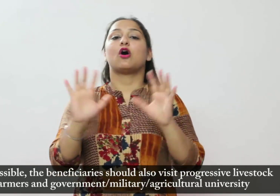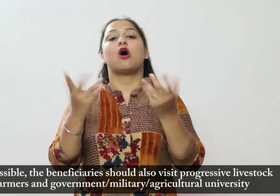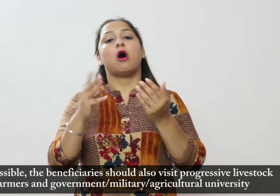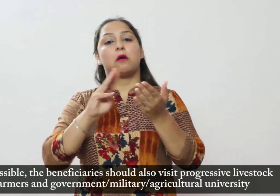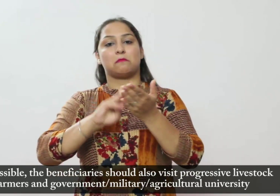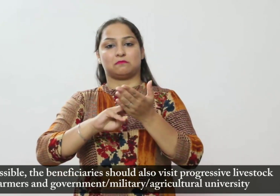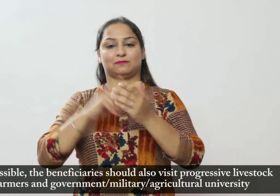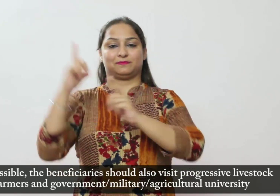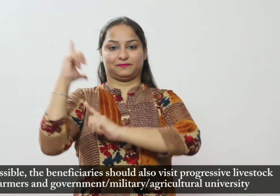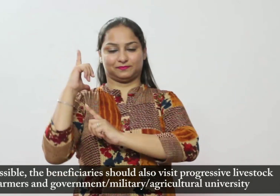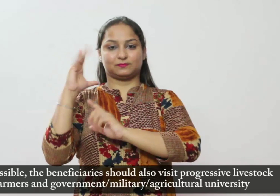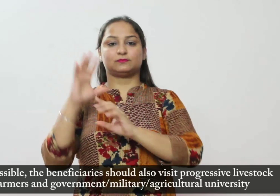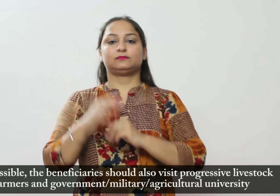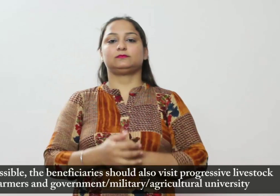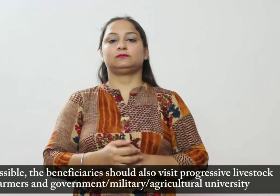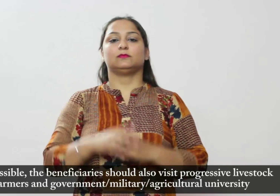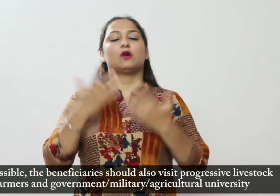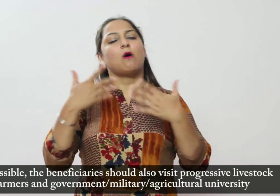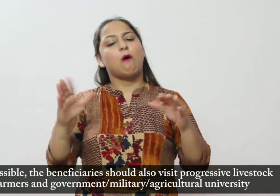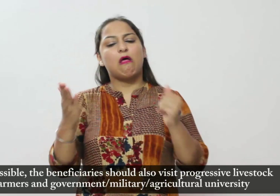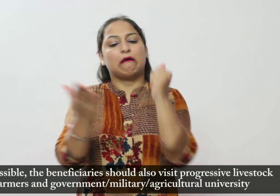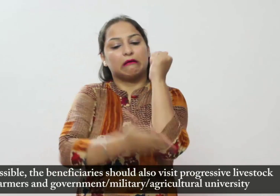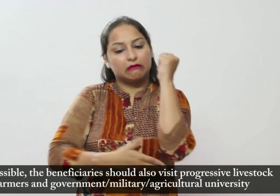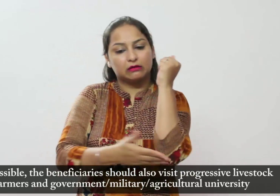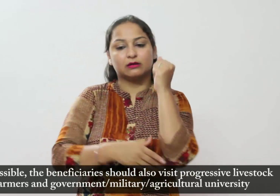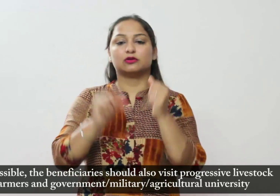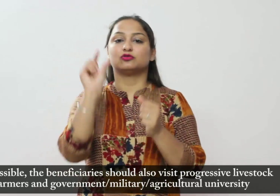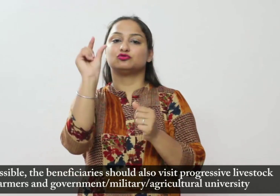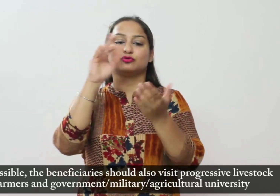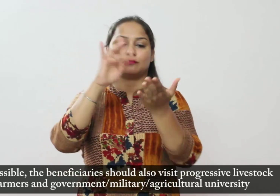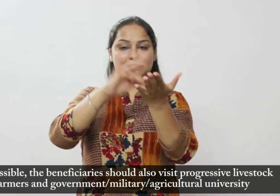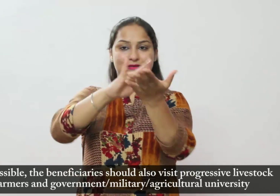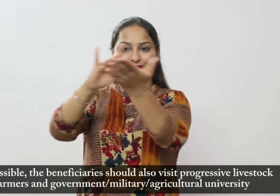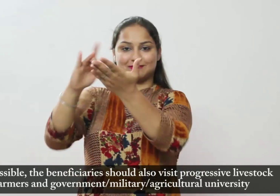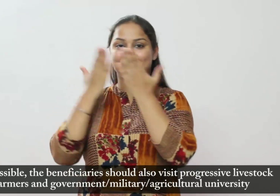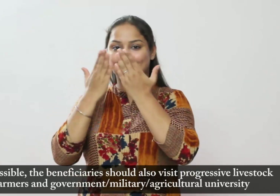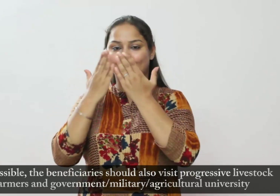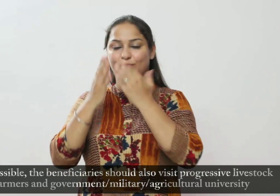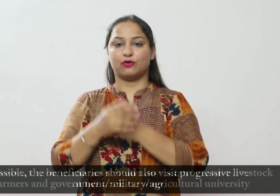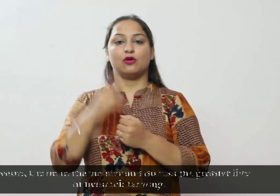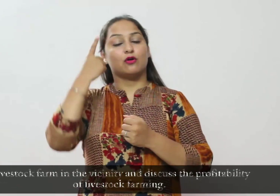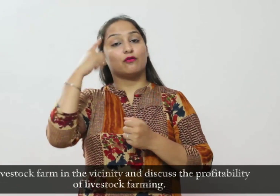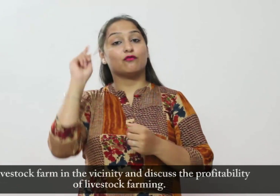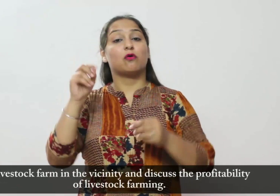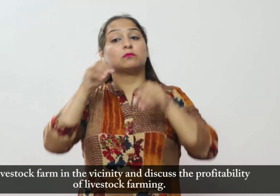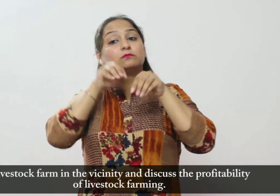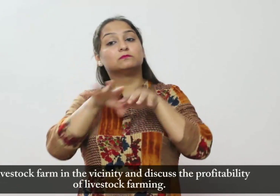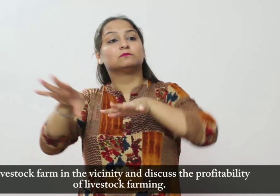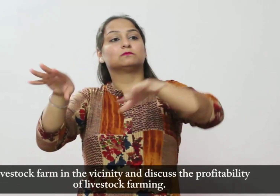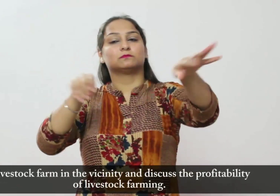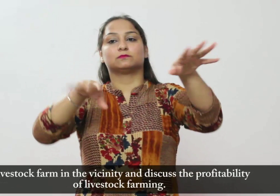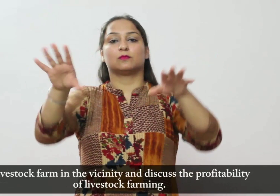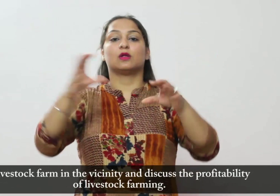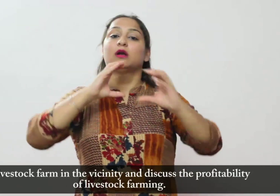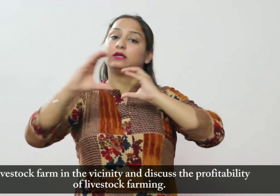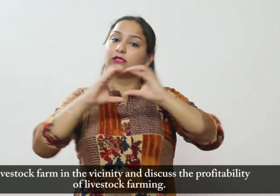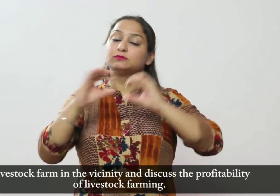कृषि विश्वविद्यालय का भी दौरा करना चाहिए। आसपास के क्षेत्र में पशुधन खेत और लाभप्रदता पर